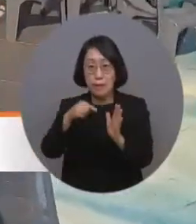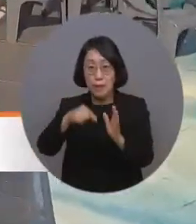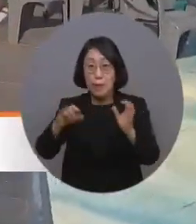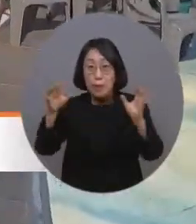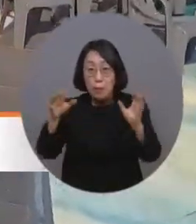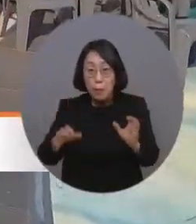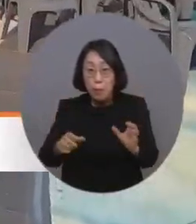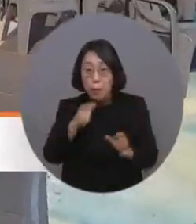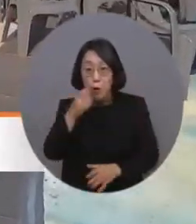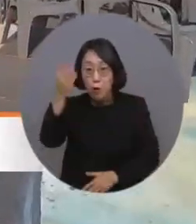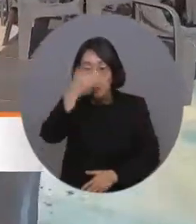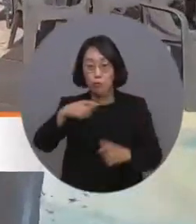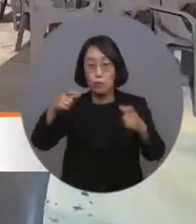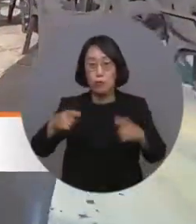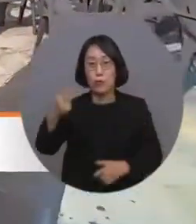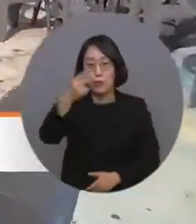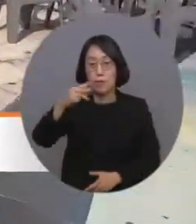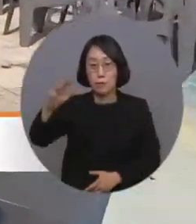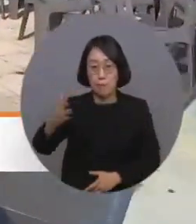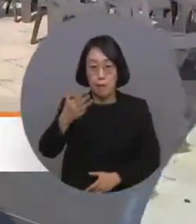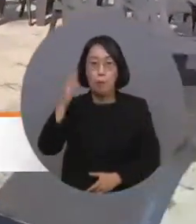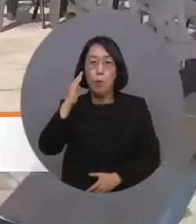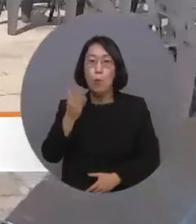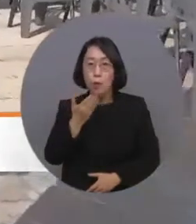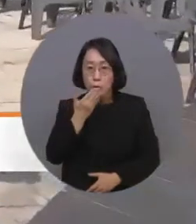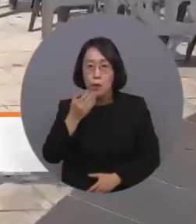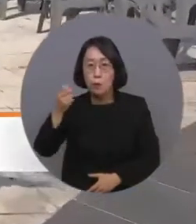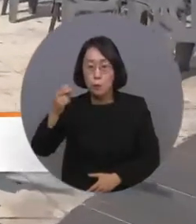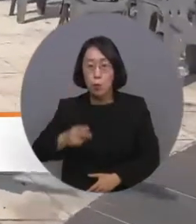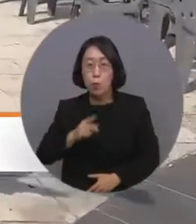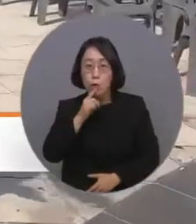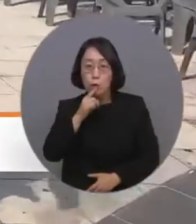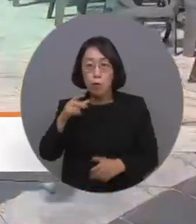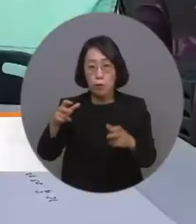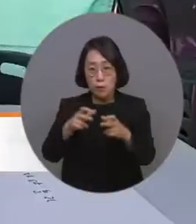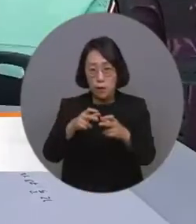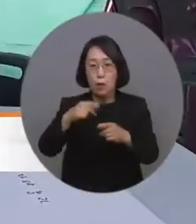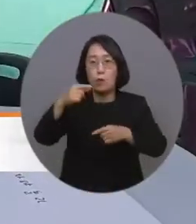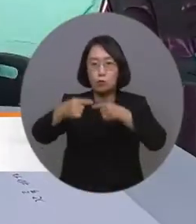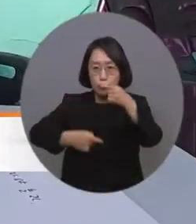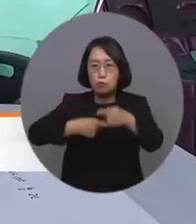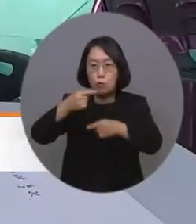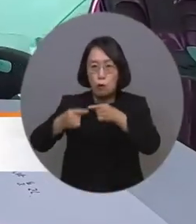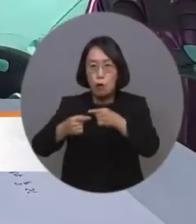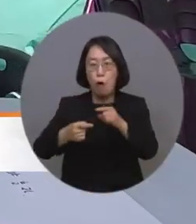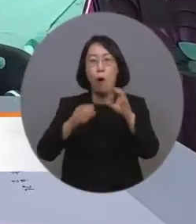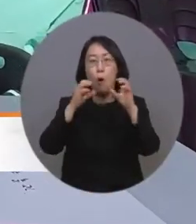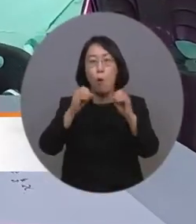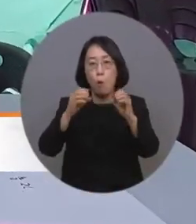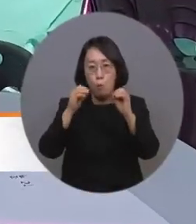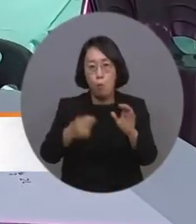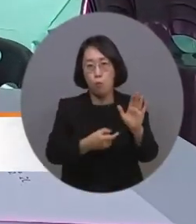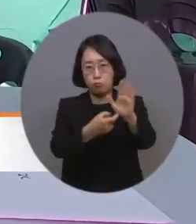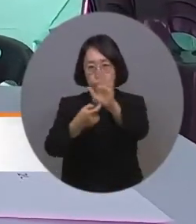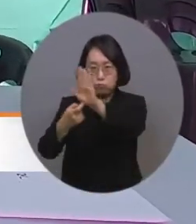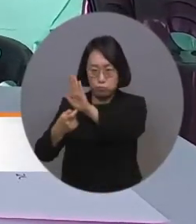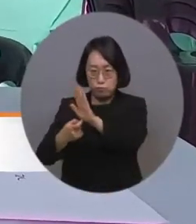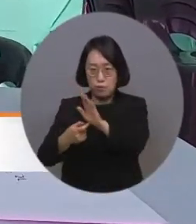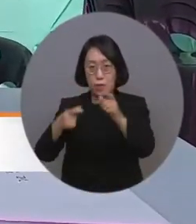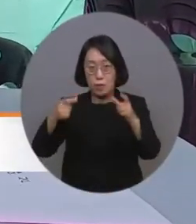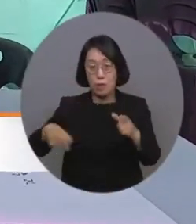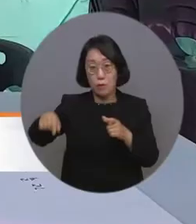여수 지역에 살고 있는 2,800여 명의 청각장애인과 언어장애인의 언어인 수어를 홍보하고 보급해서 이들이